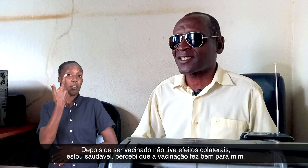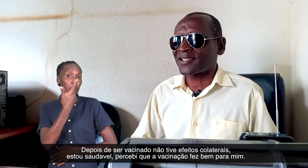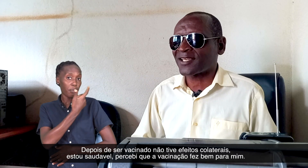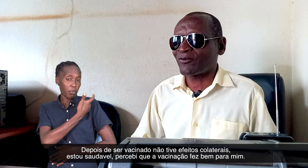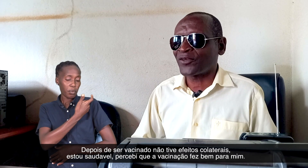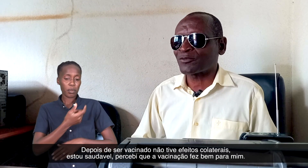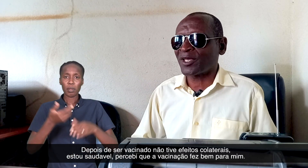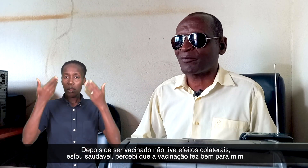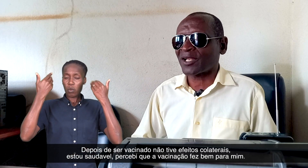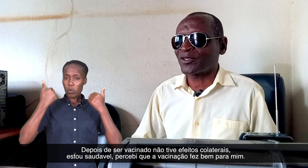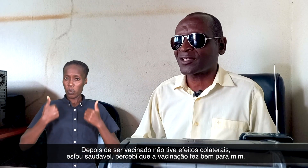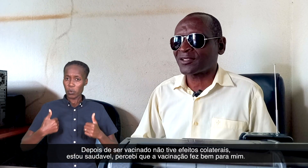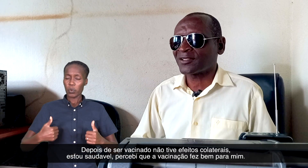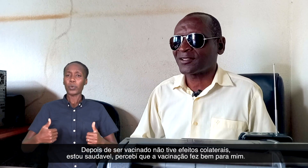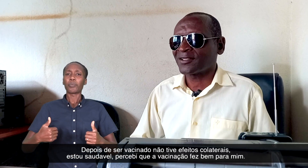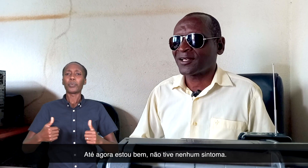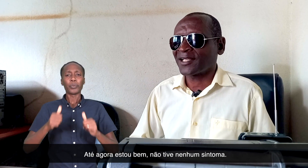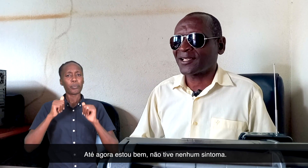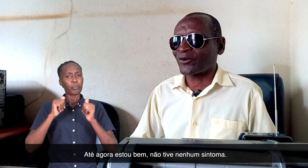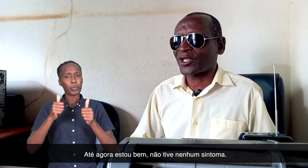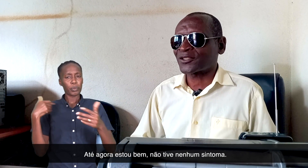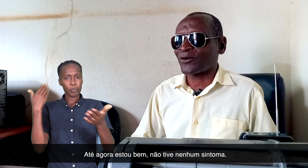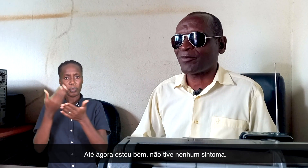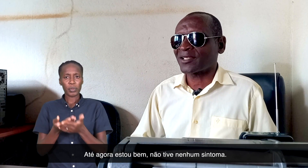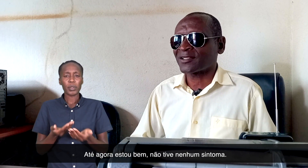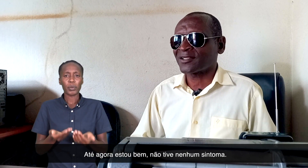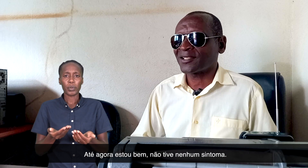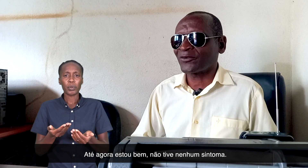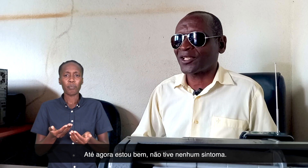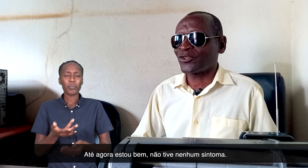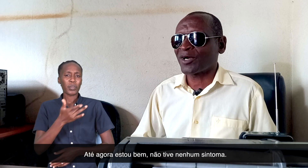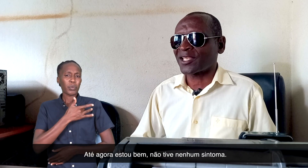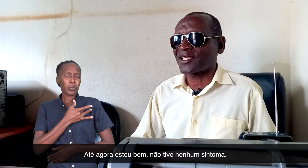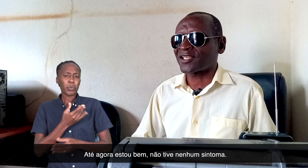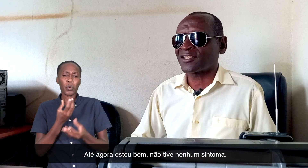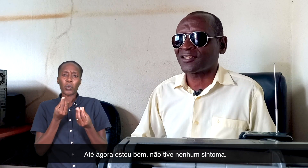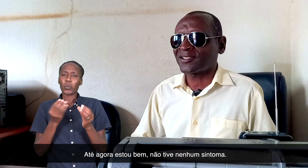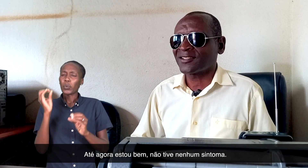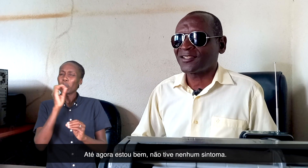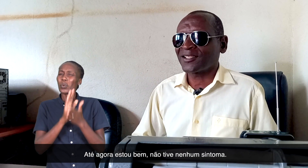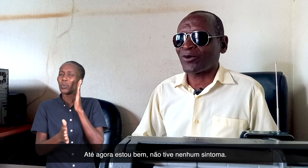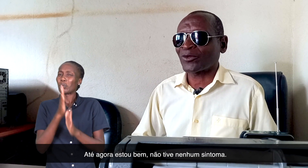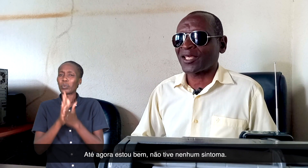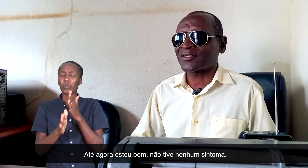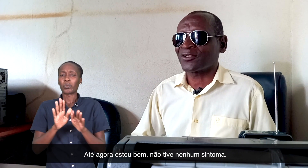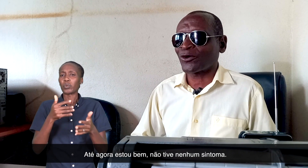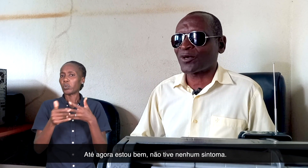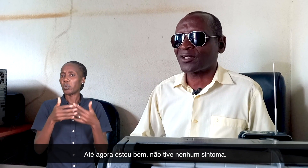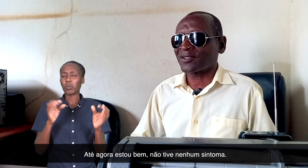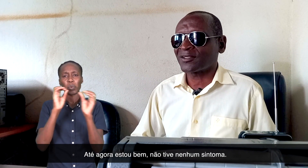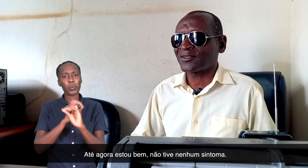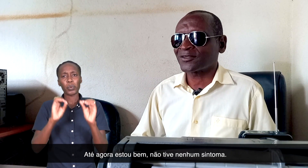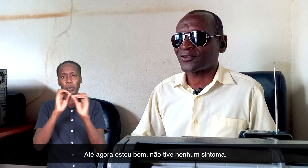essa vacinação fez bem para mim. Até agora estou bem. Não tenho nenhuma queixa de qualquer